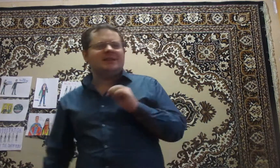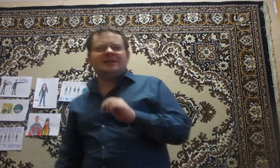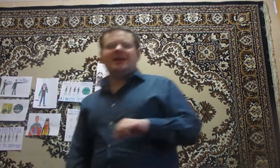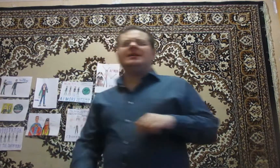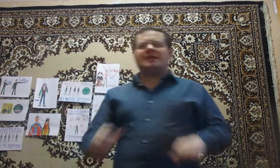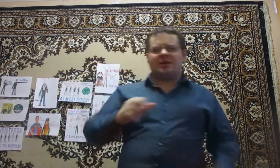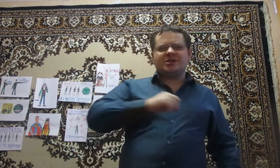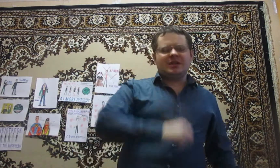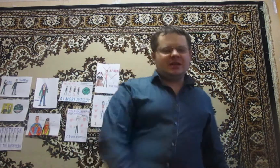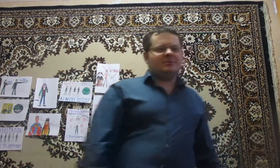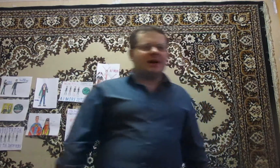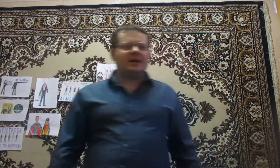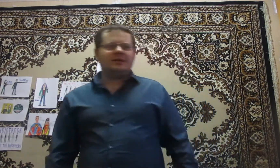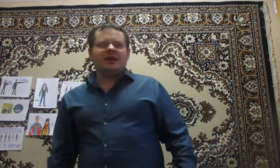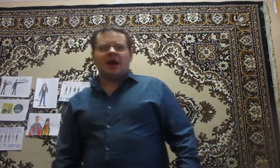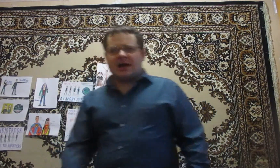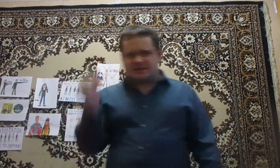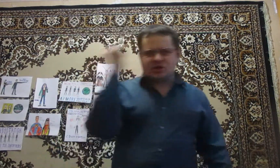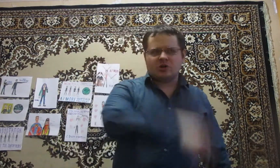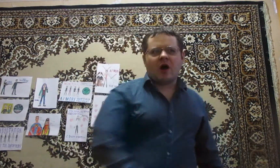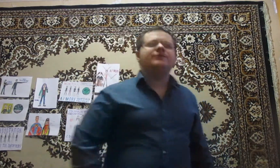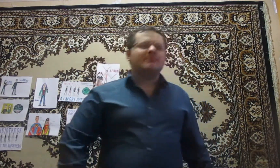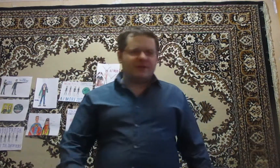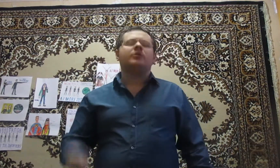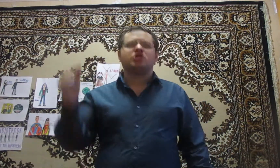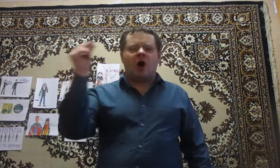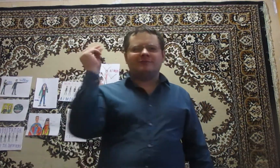ботинки, сережки и паринки, а здесь Жуков, Тимофей Ружков.